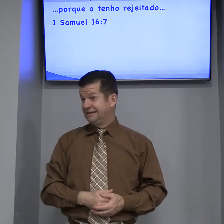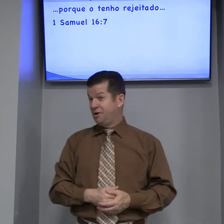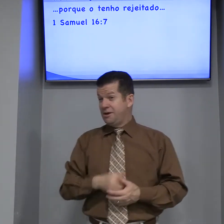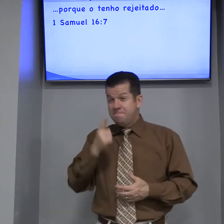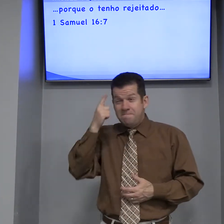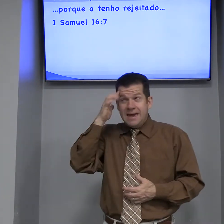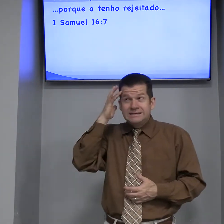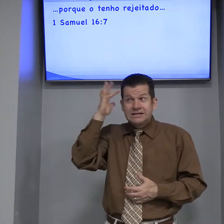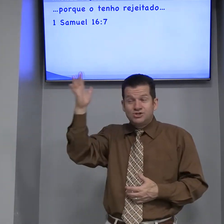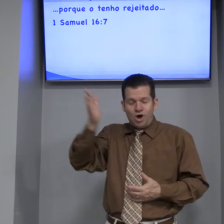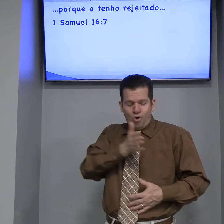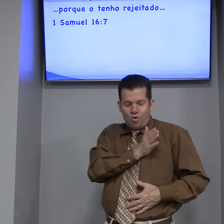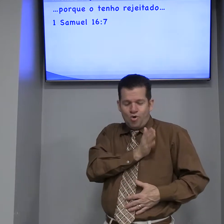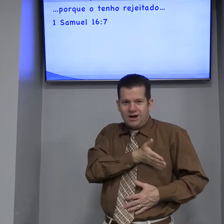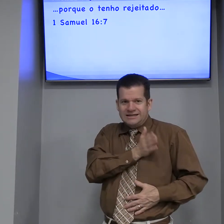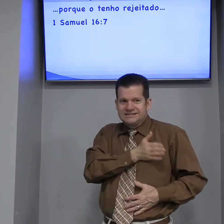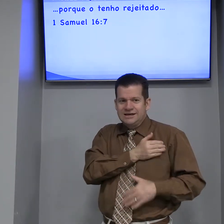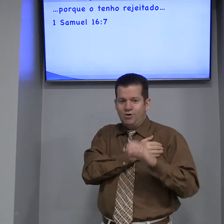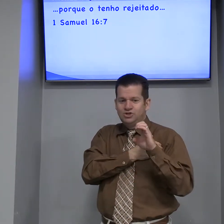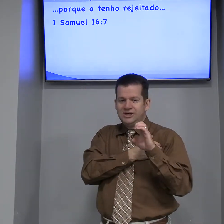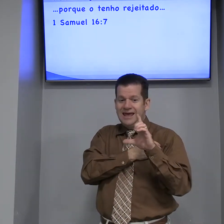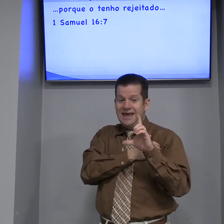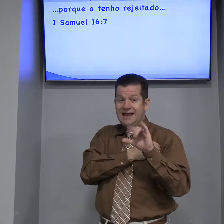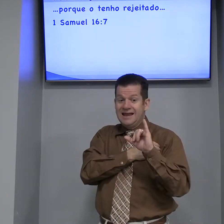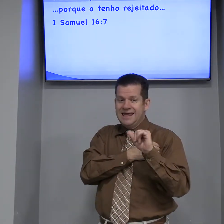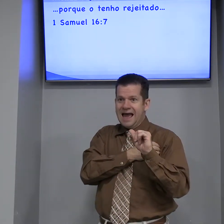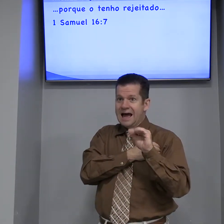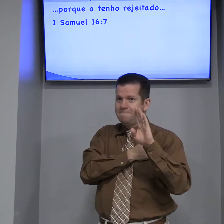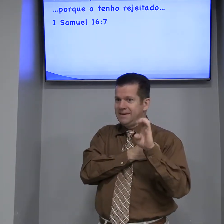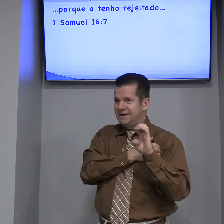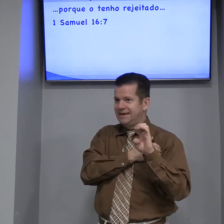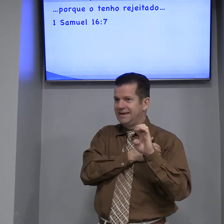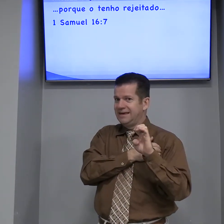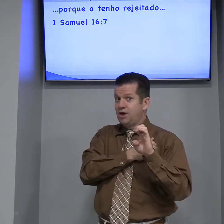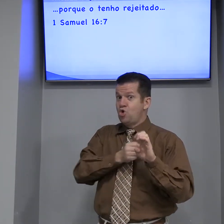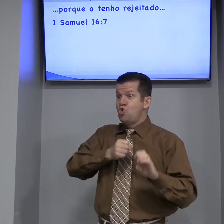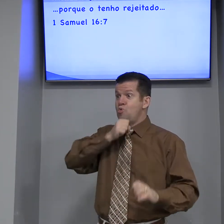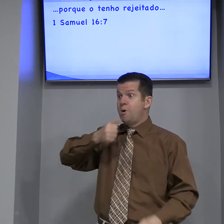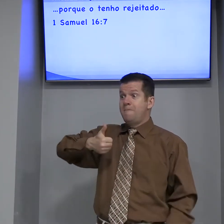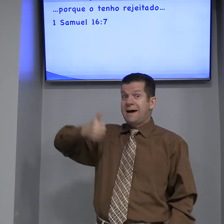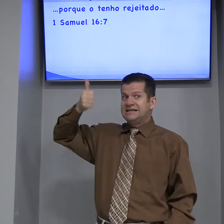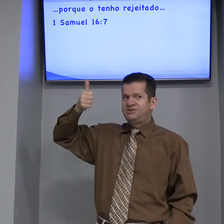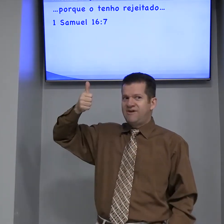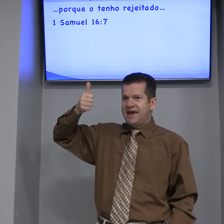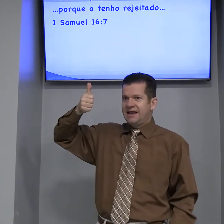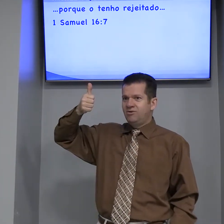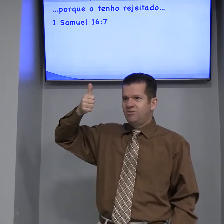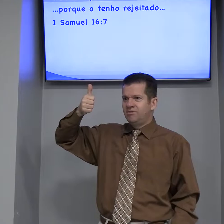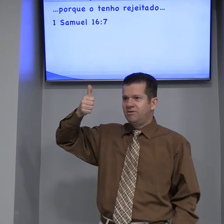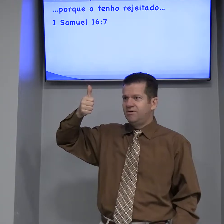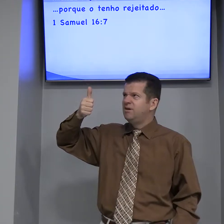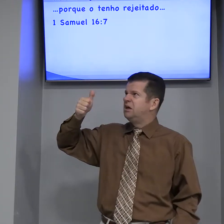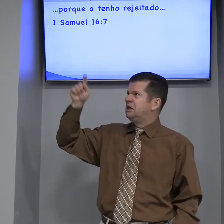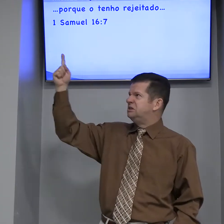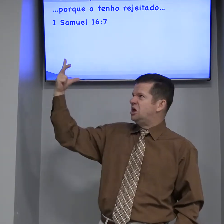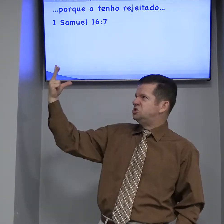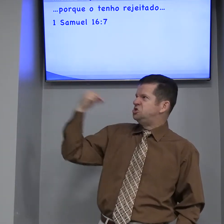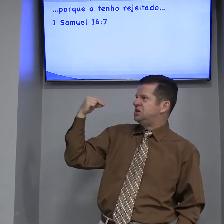Então, e pensa só o coração de Eliabe. O irmão mais velho, Deus disse